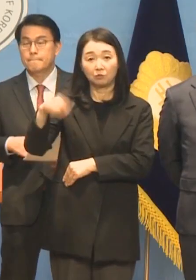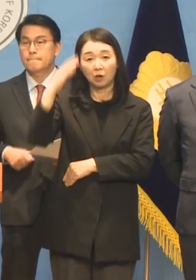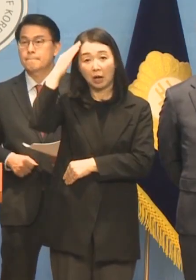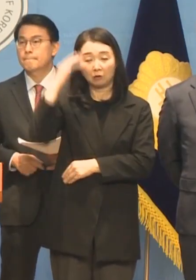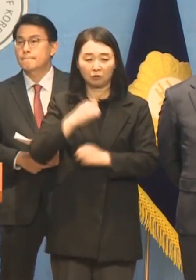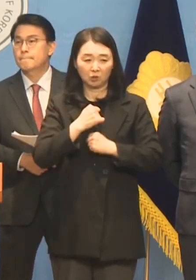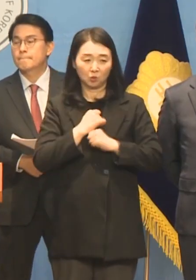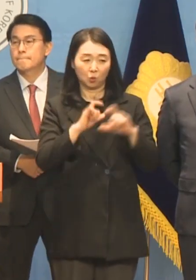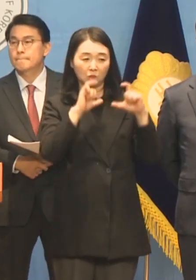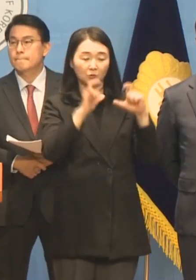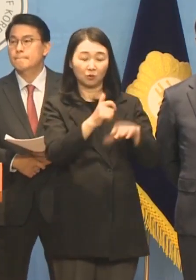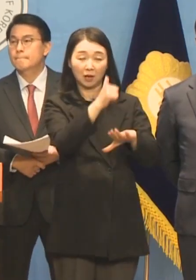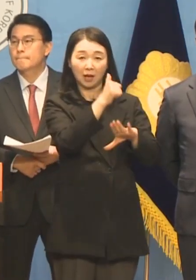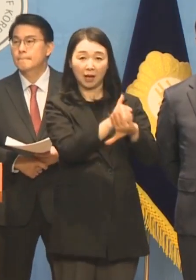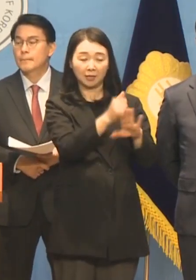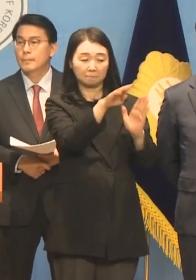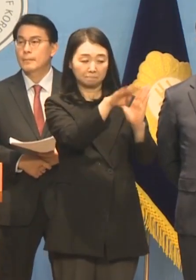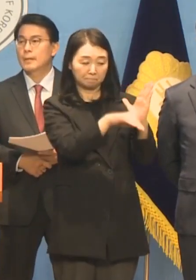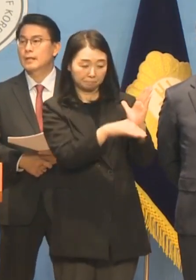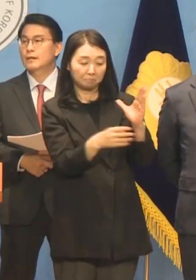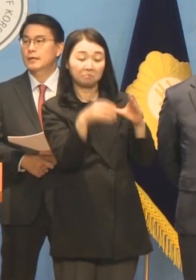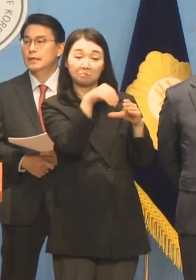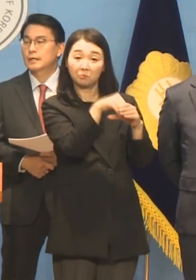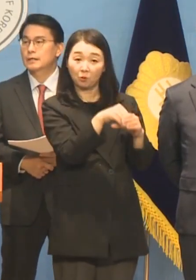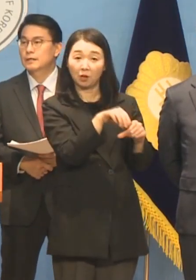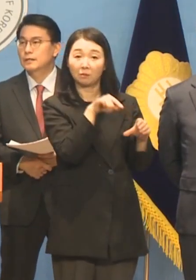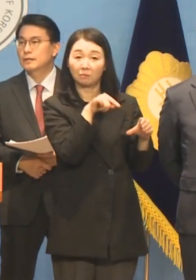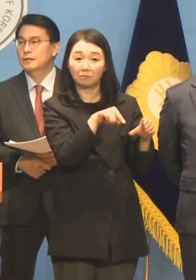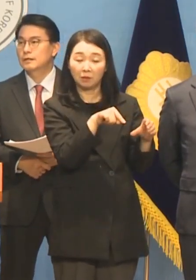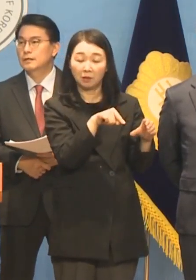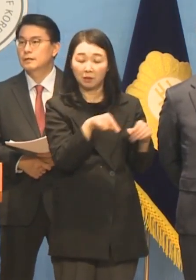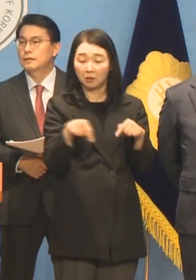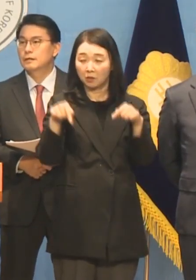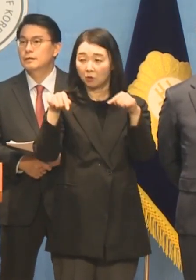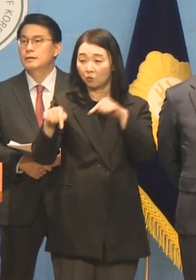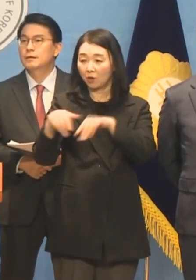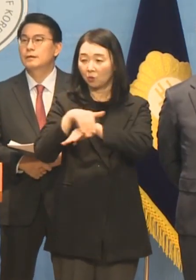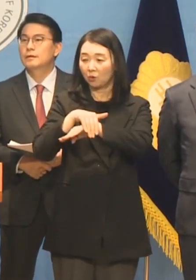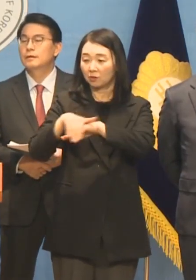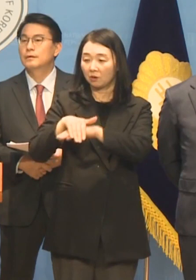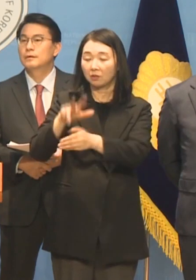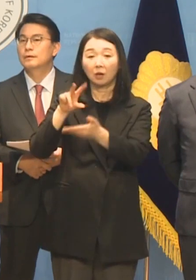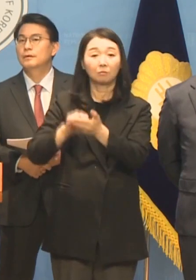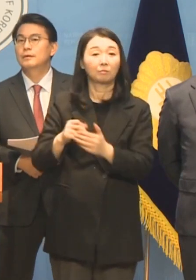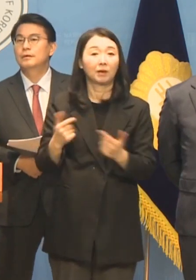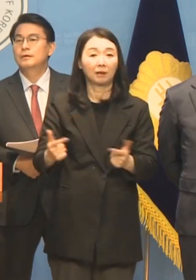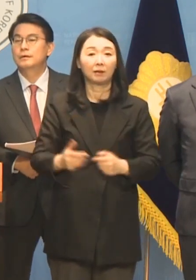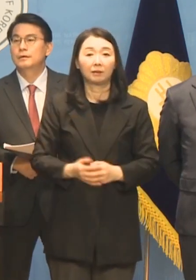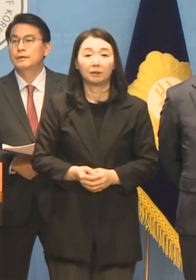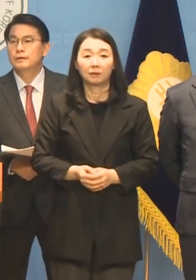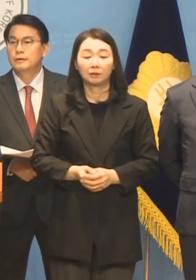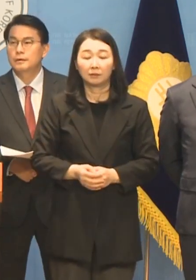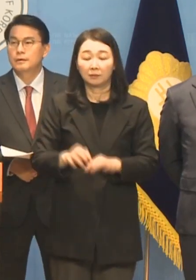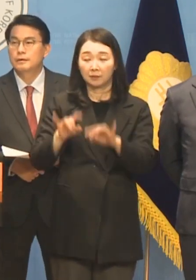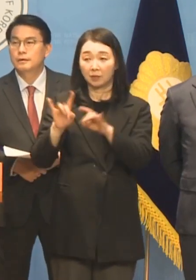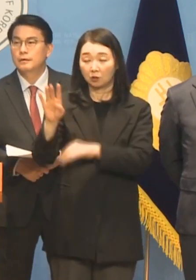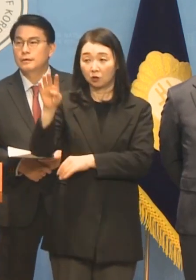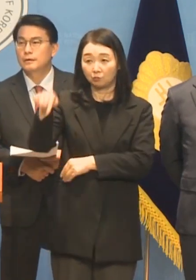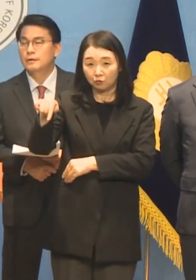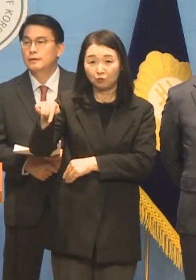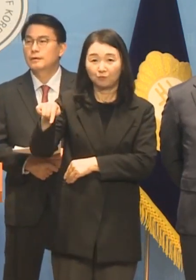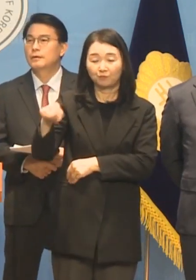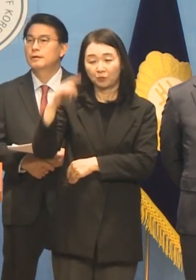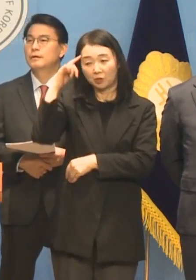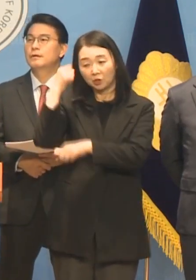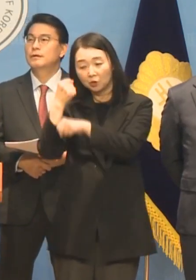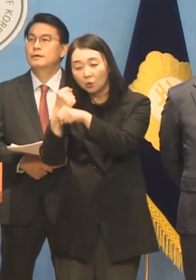리스트 최하위 단계에 포함시킨 것은 외교 정책상의 문제가 아니라 에너지부